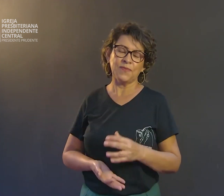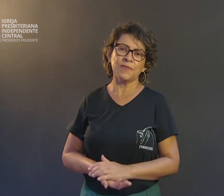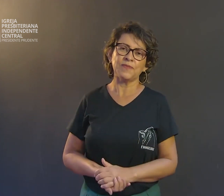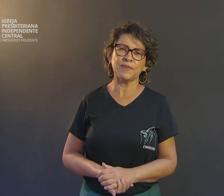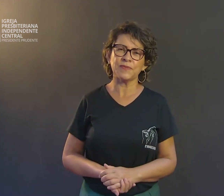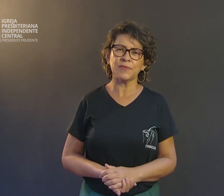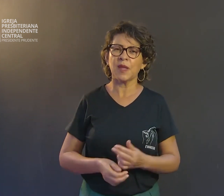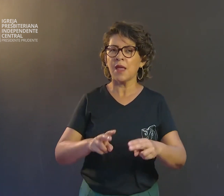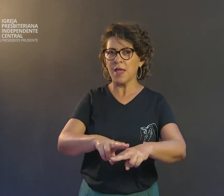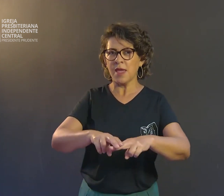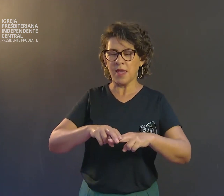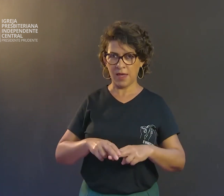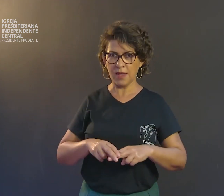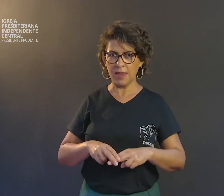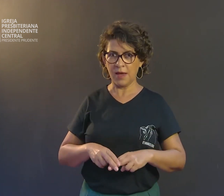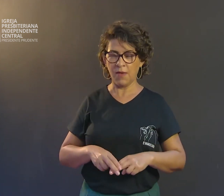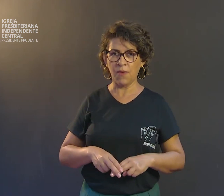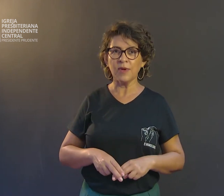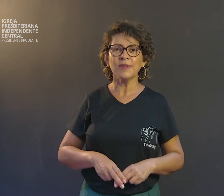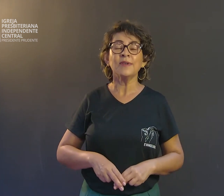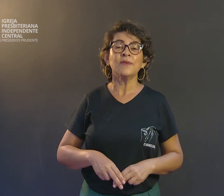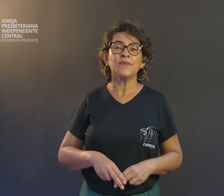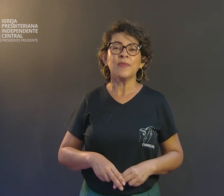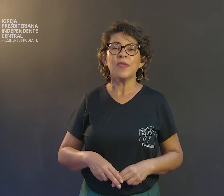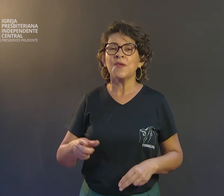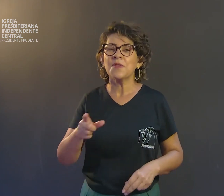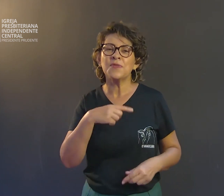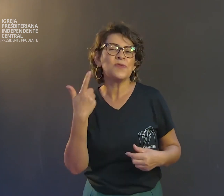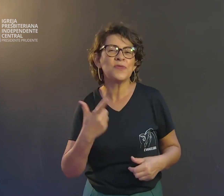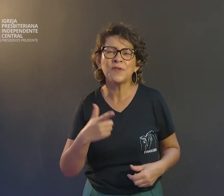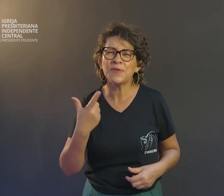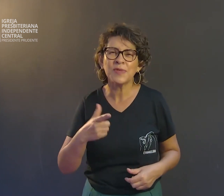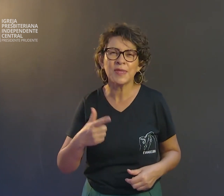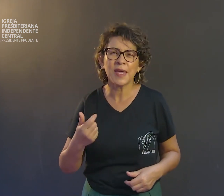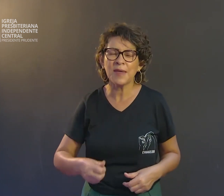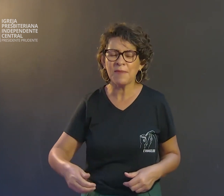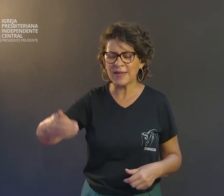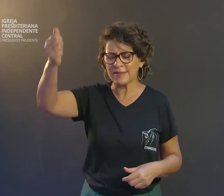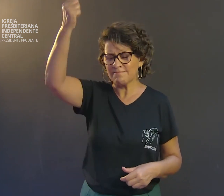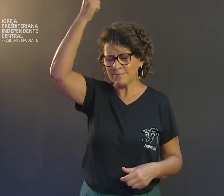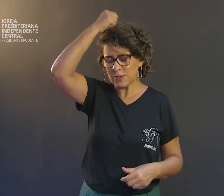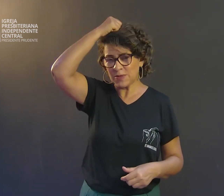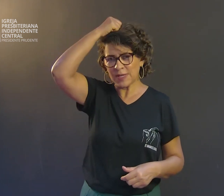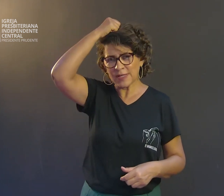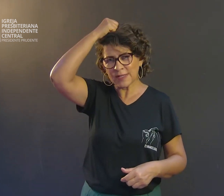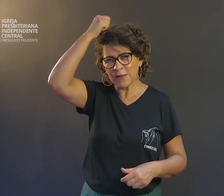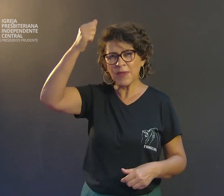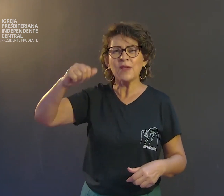Portanto, agora já não há condenação para os que estão em Cristo Jesus, que não andam segundo